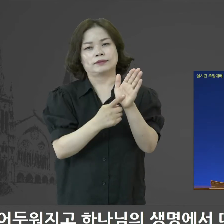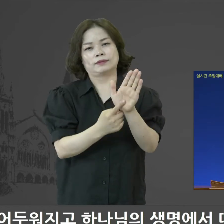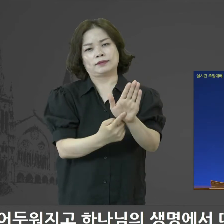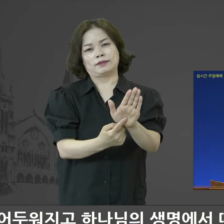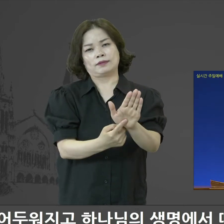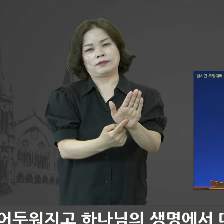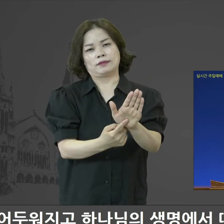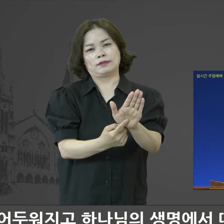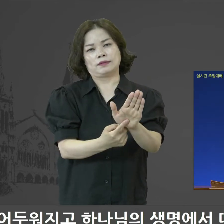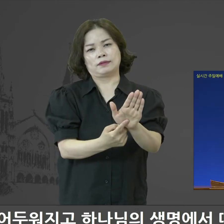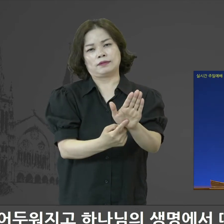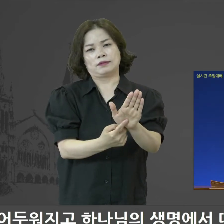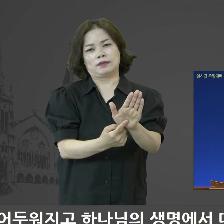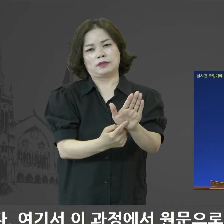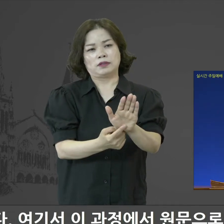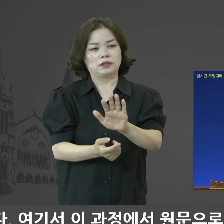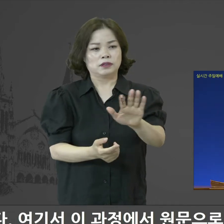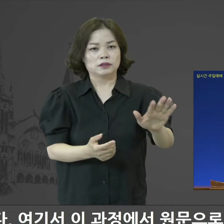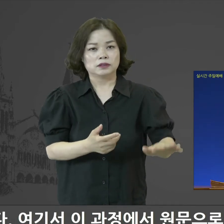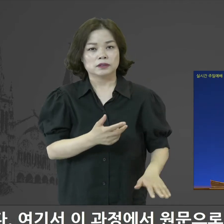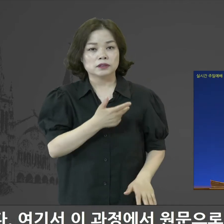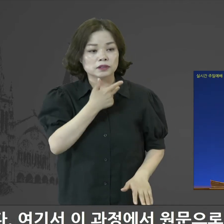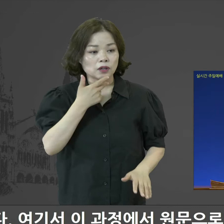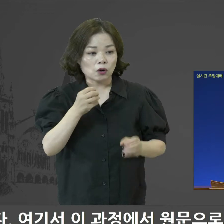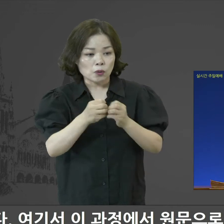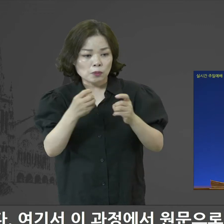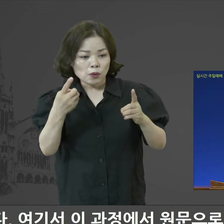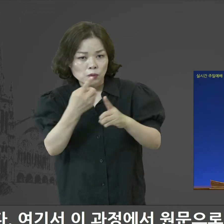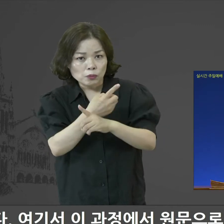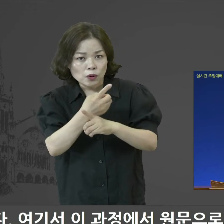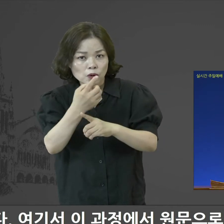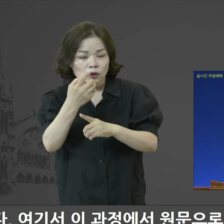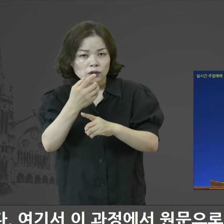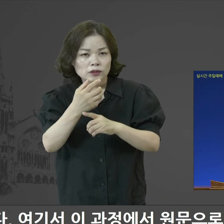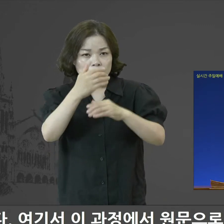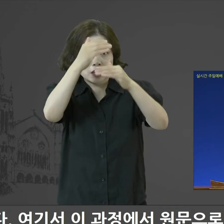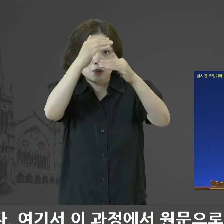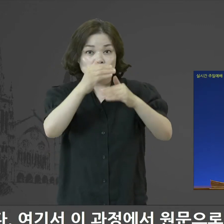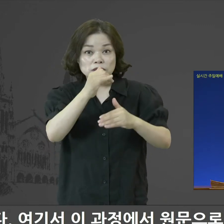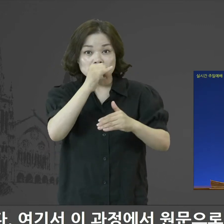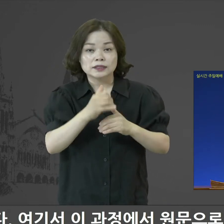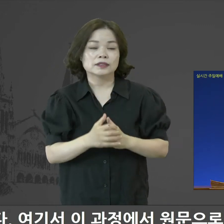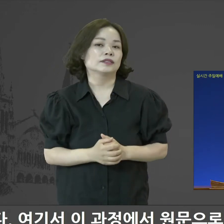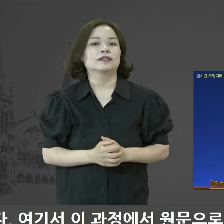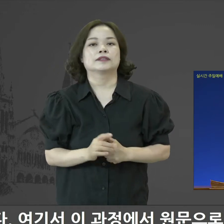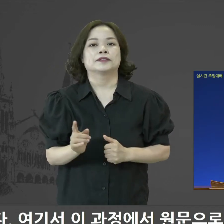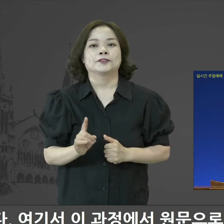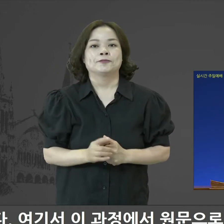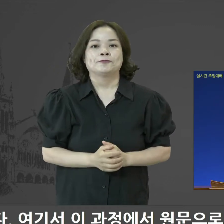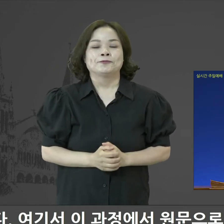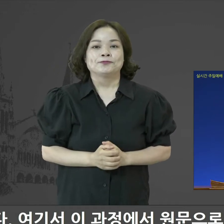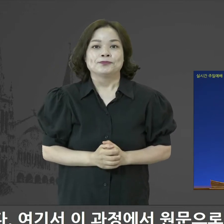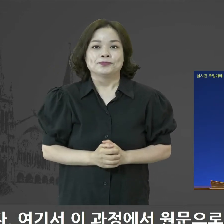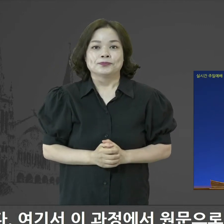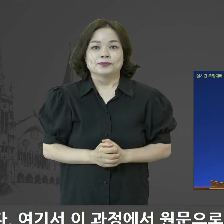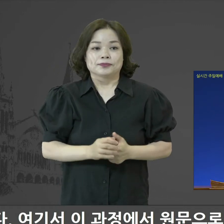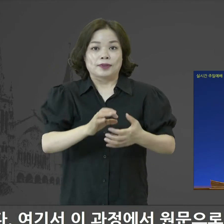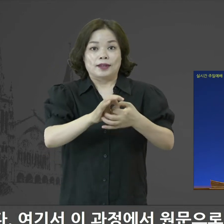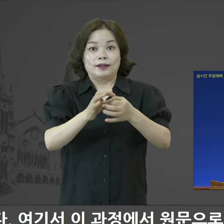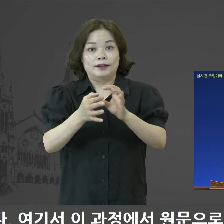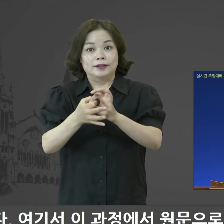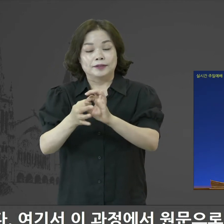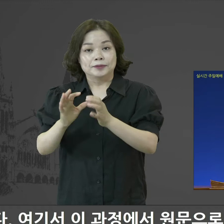있는데, 우리말 번역이나 영어 번역을 보면 잘 잡히지 않는 내용이 있습니다. 뭐냐면 이